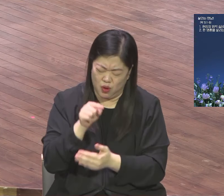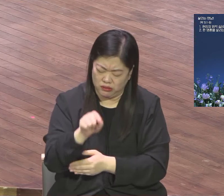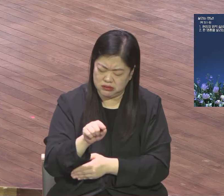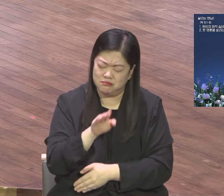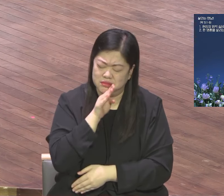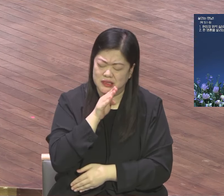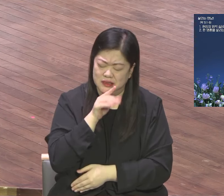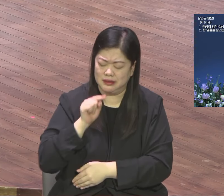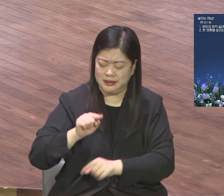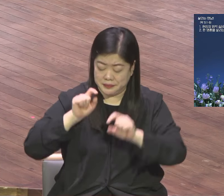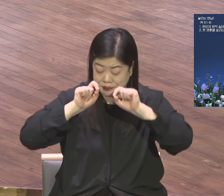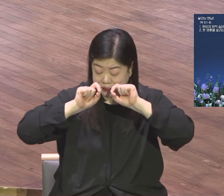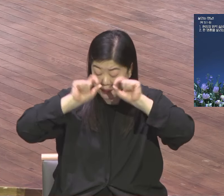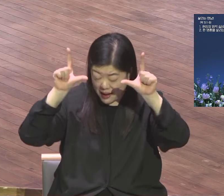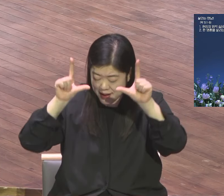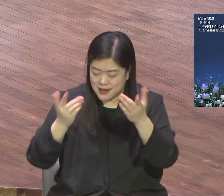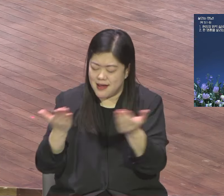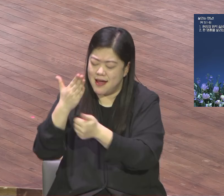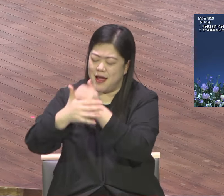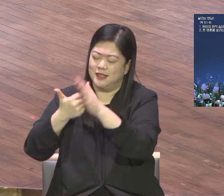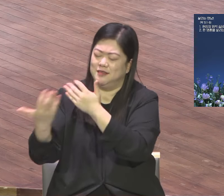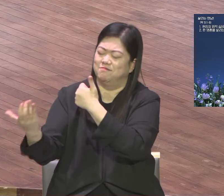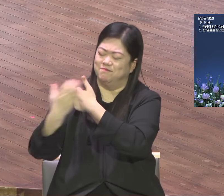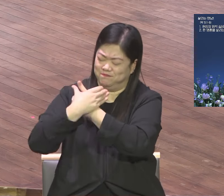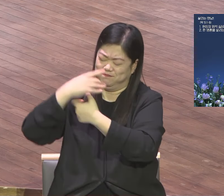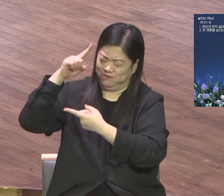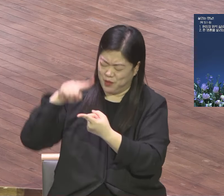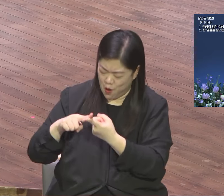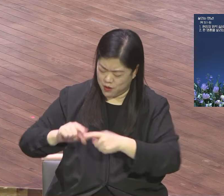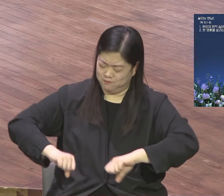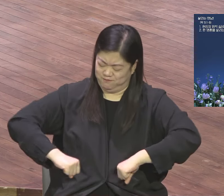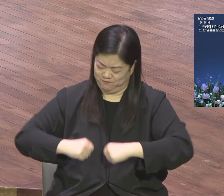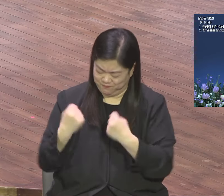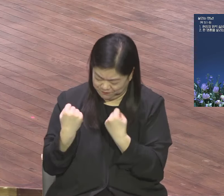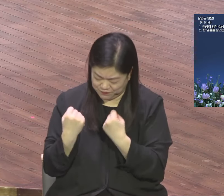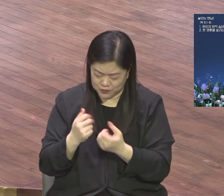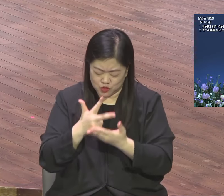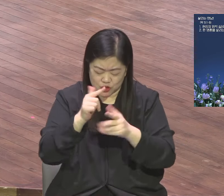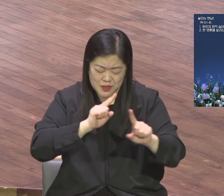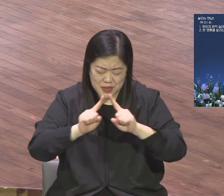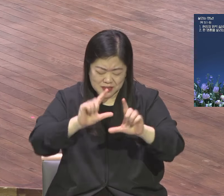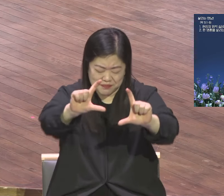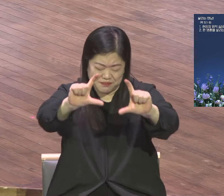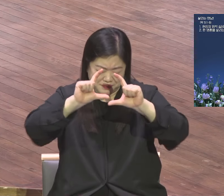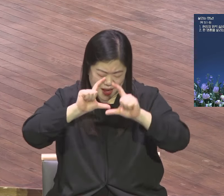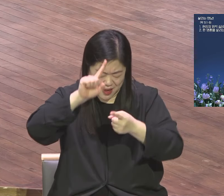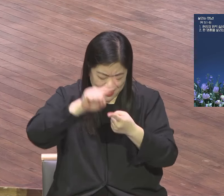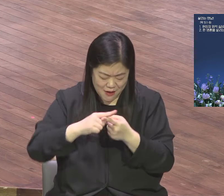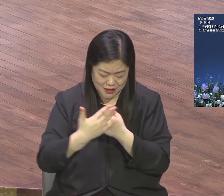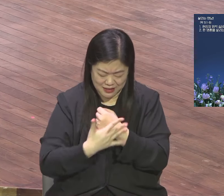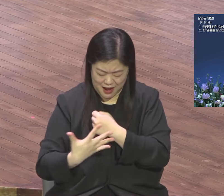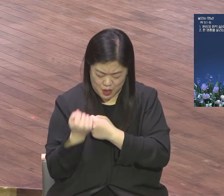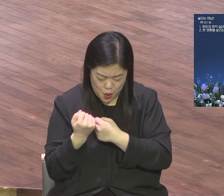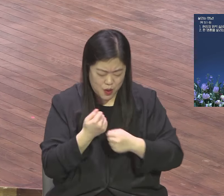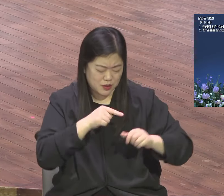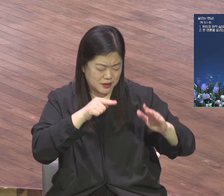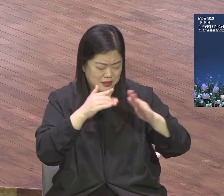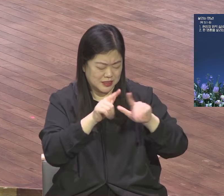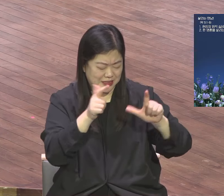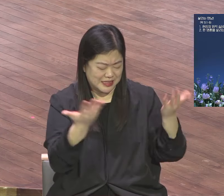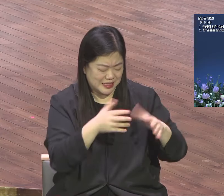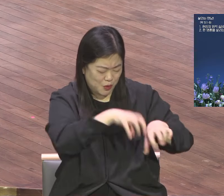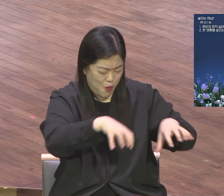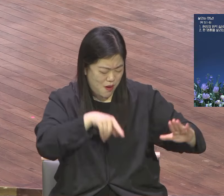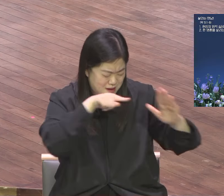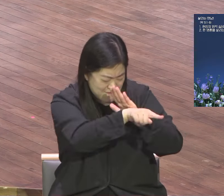걸 생각하고 맡겨진 직분을 통하여 하나님 주께서 강단을 통하여 주시는 말씀을 듣고 모두 다 전도 현장에 삶의 현장에서 현장